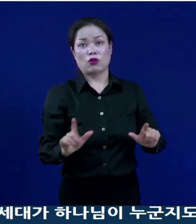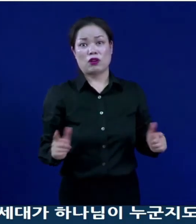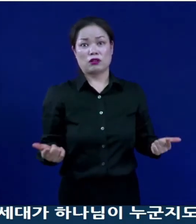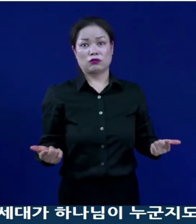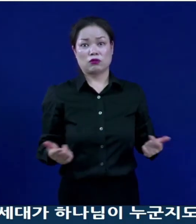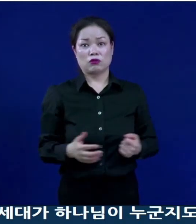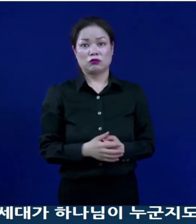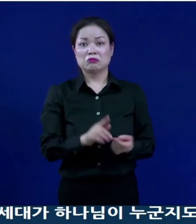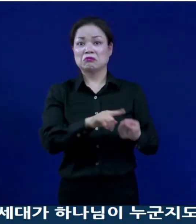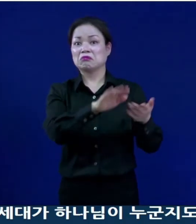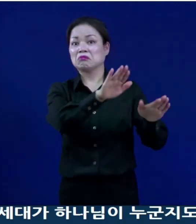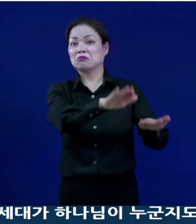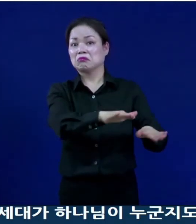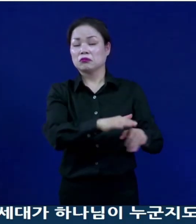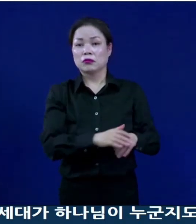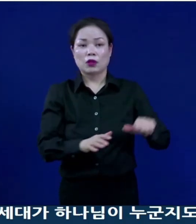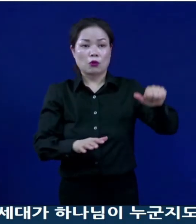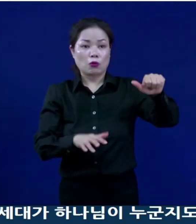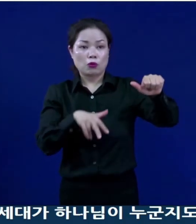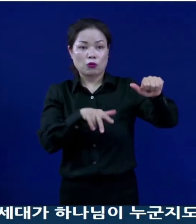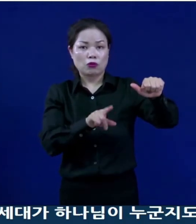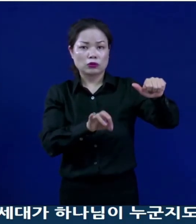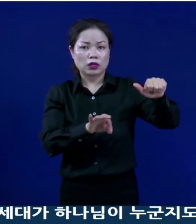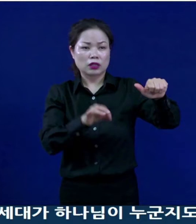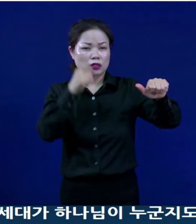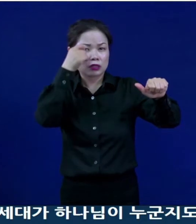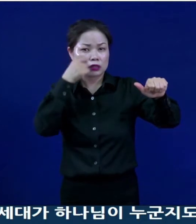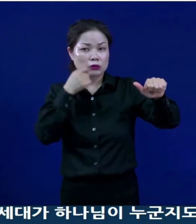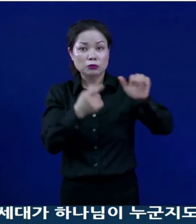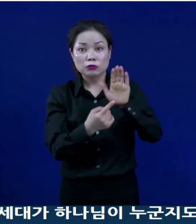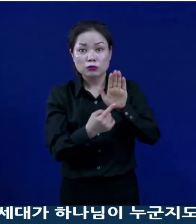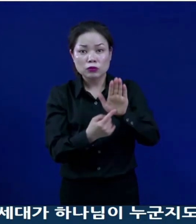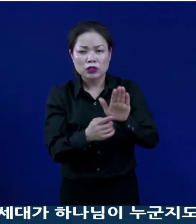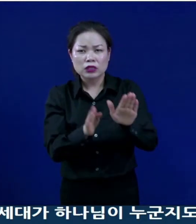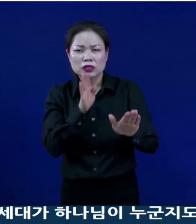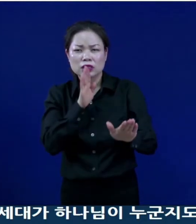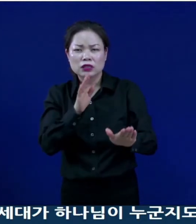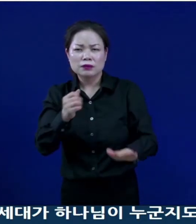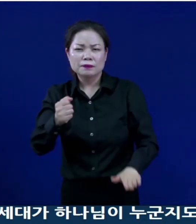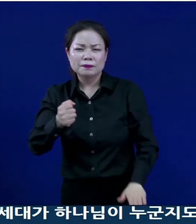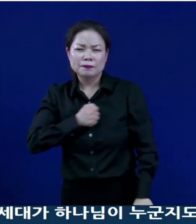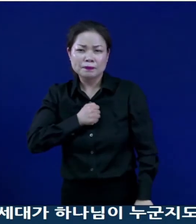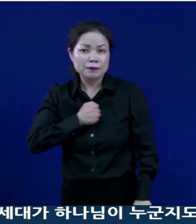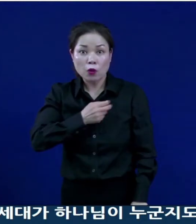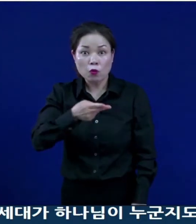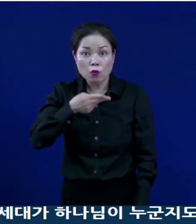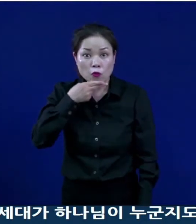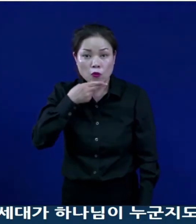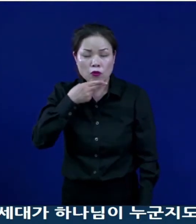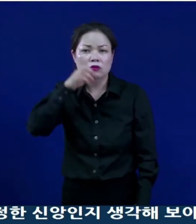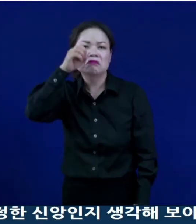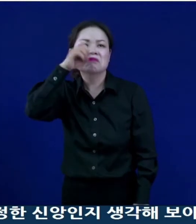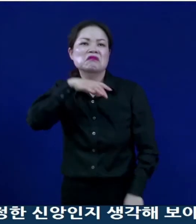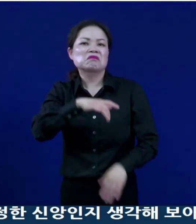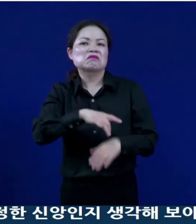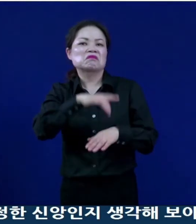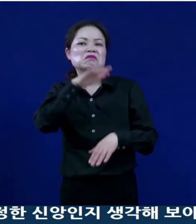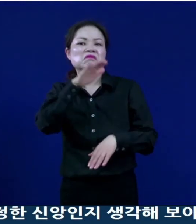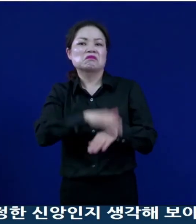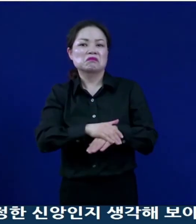않았습니다. 5절에서 나타나는 그들의 눈물은 진심으로 애통하는 눈물이 아니고 그냥